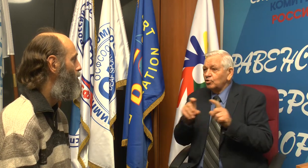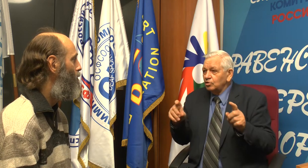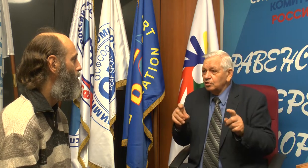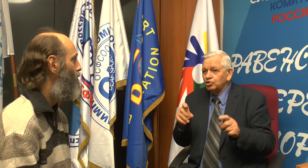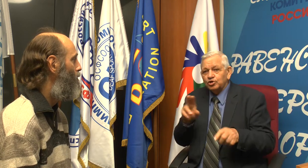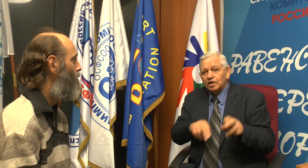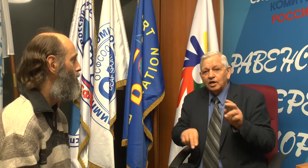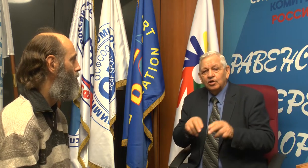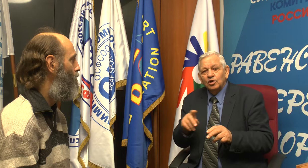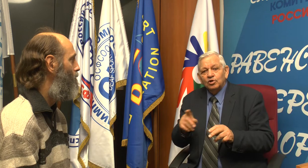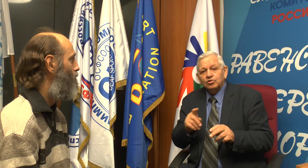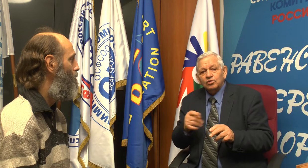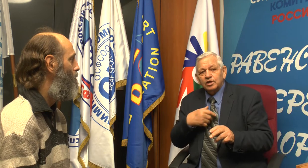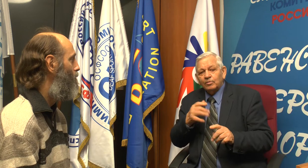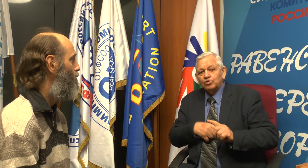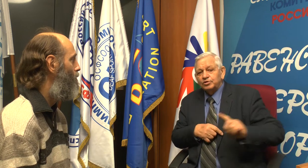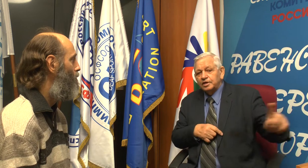школы считает, что я буду